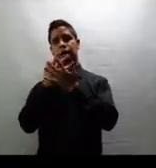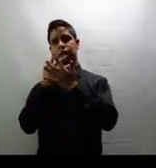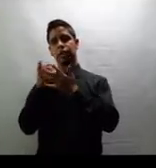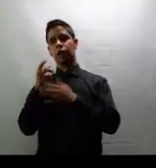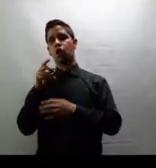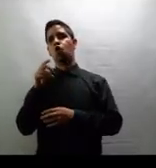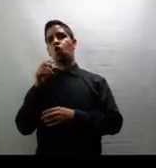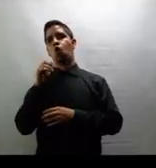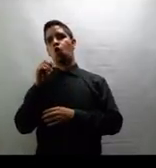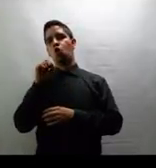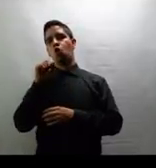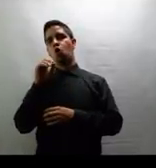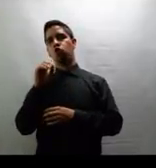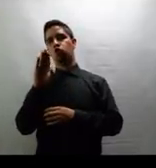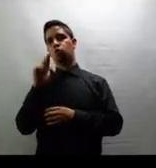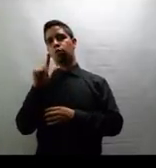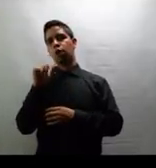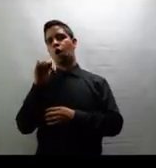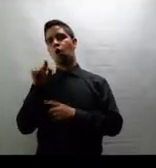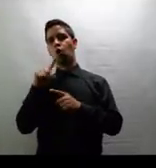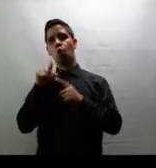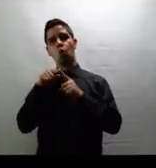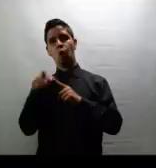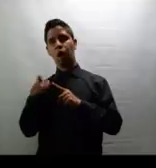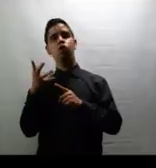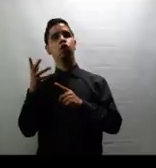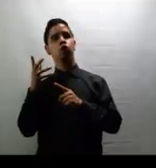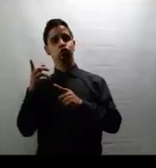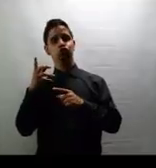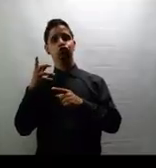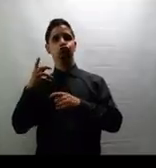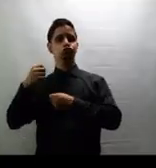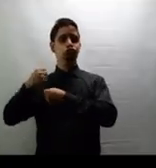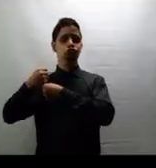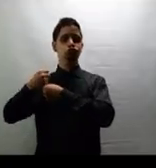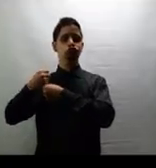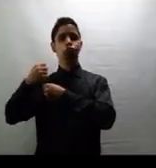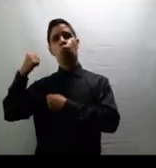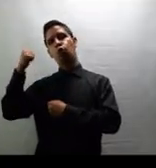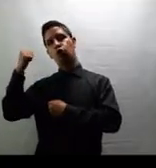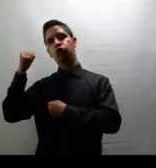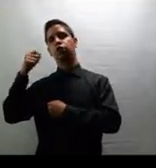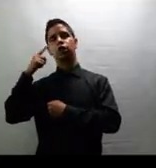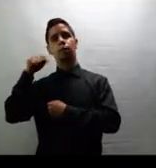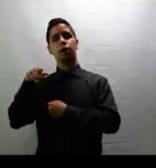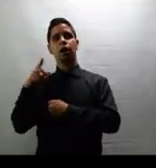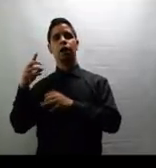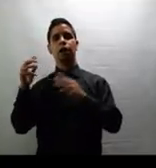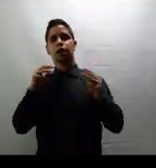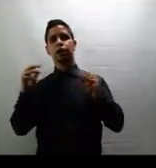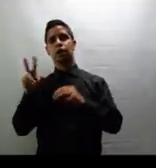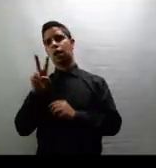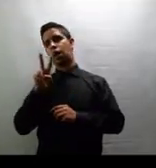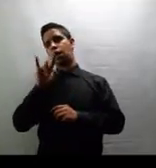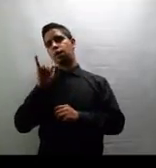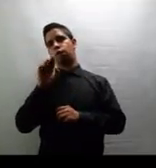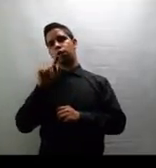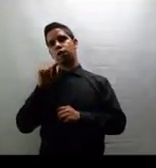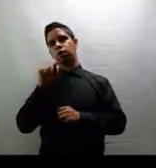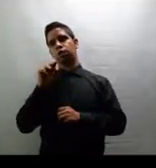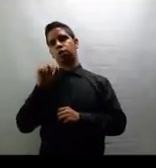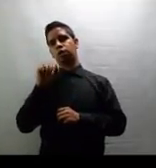protestas contra la guerra de vietnam el cantante willy padding era uno de los cantantes de la nueva ola en un tremendo